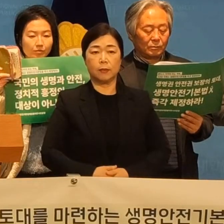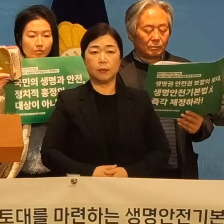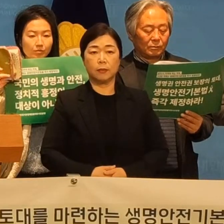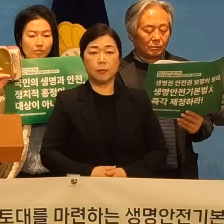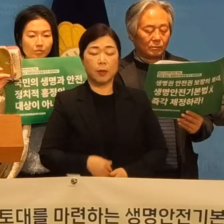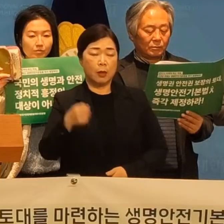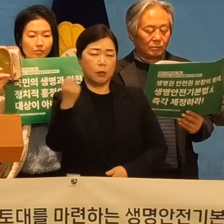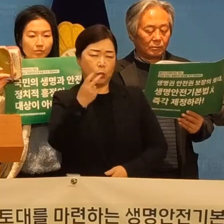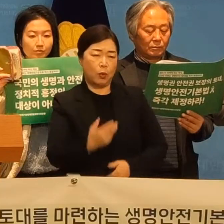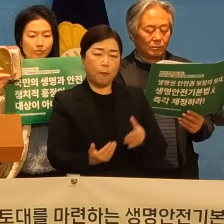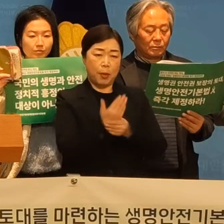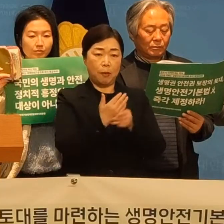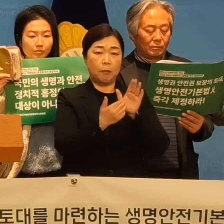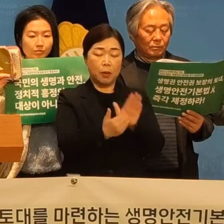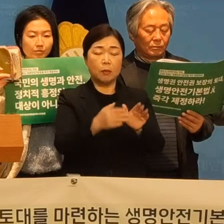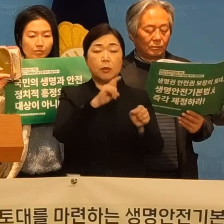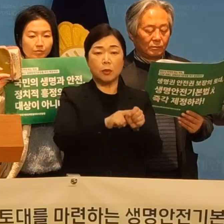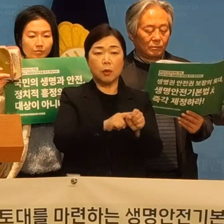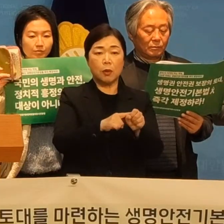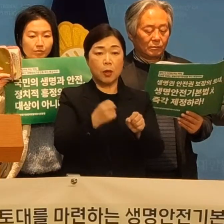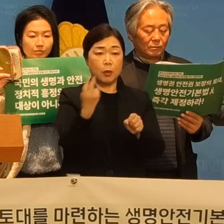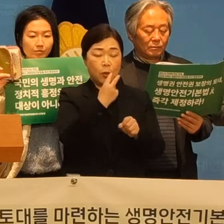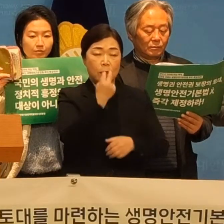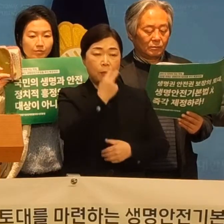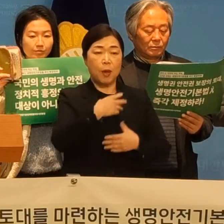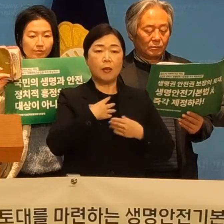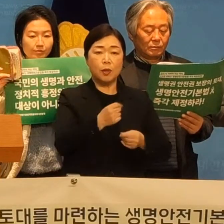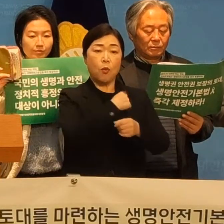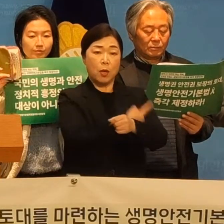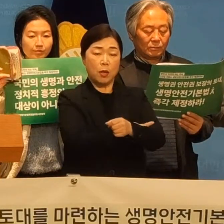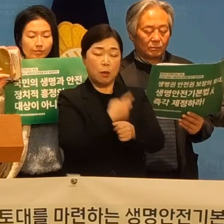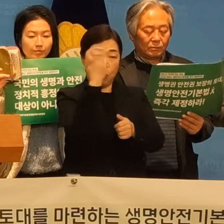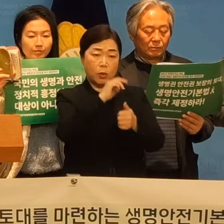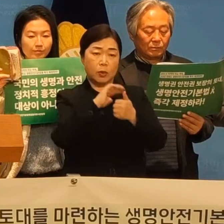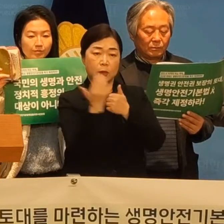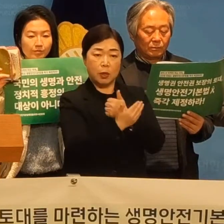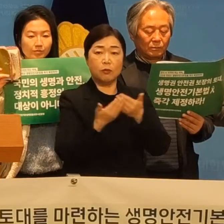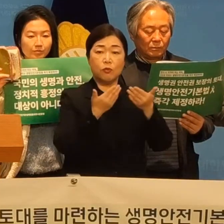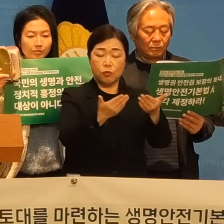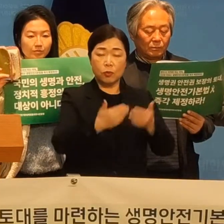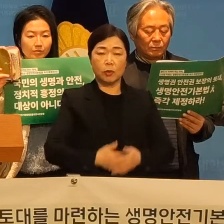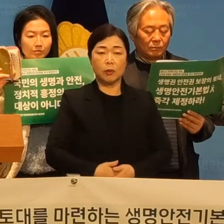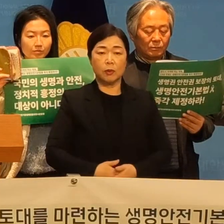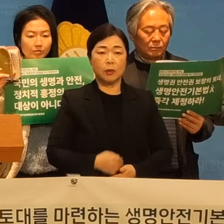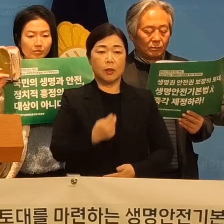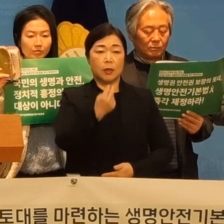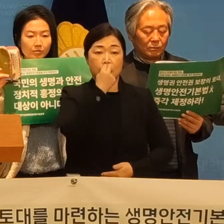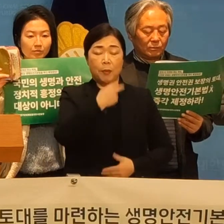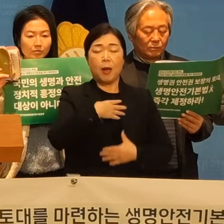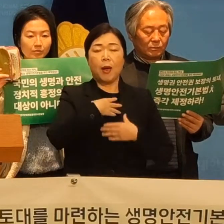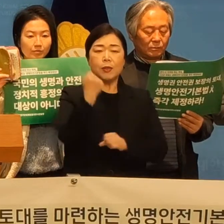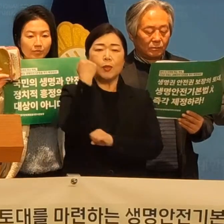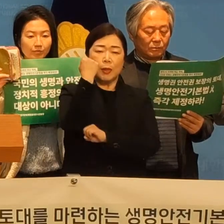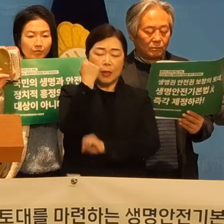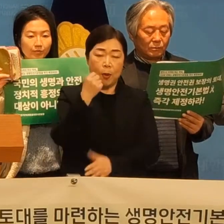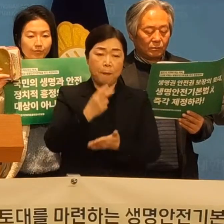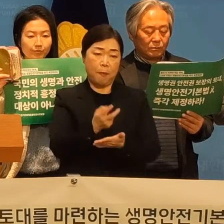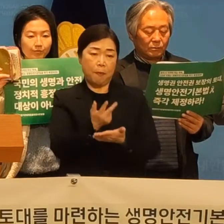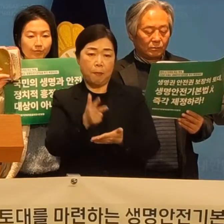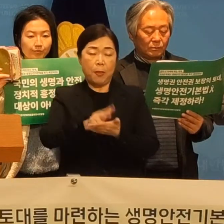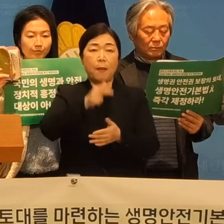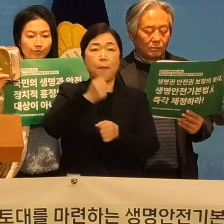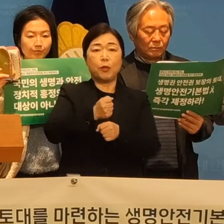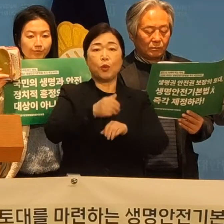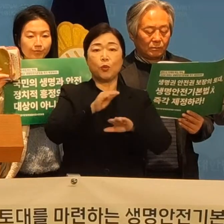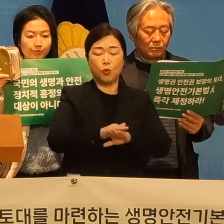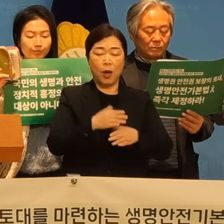생명과 안전을 권리로, 안전사고 피해자의 권리를 확인하는 생명안전기본법을 제정하여